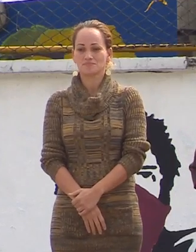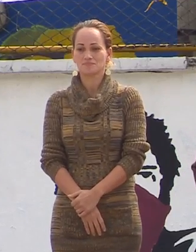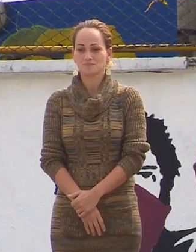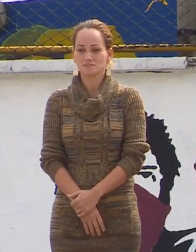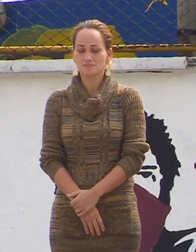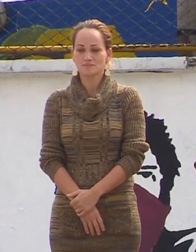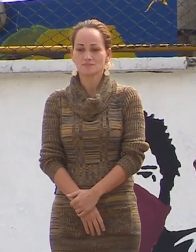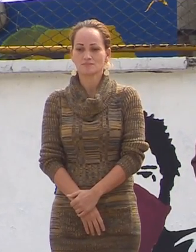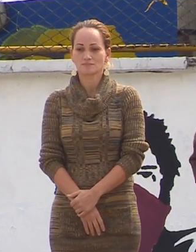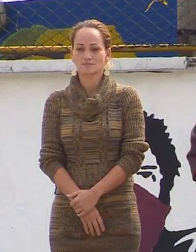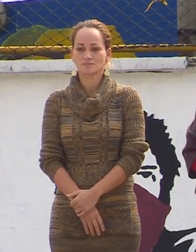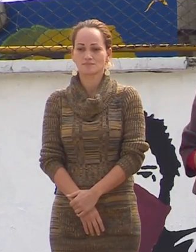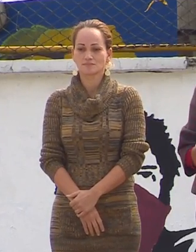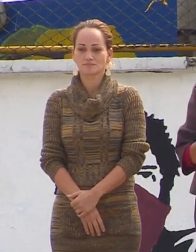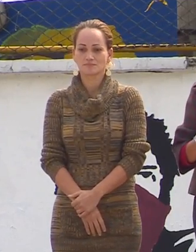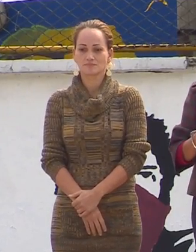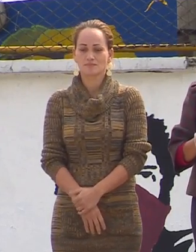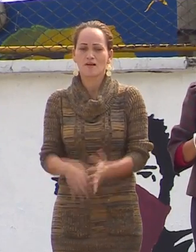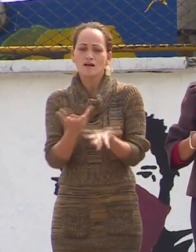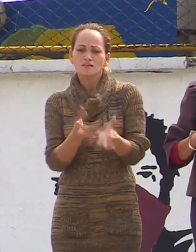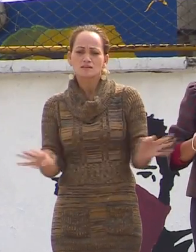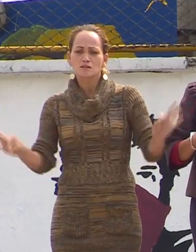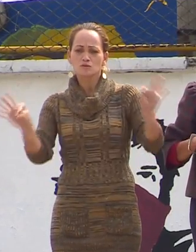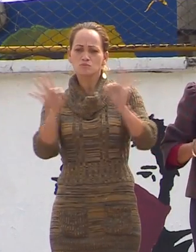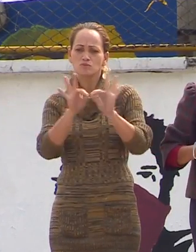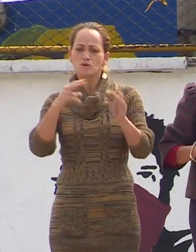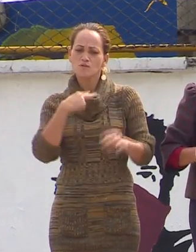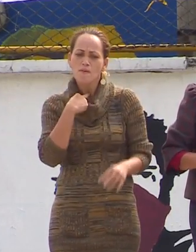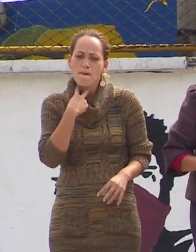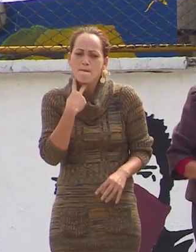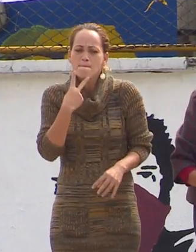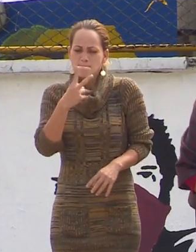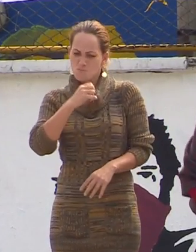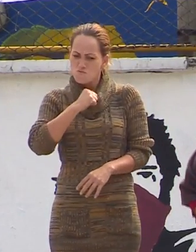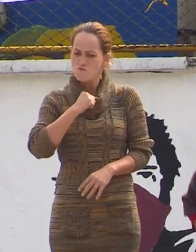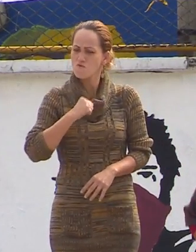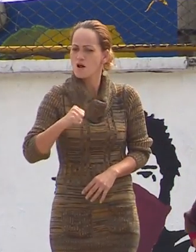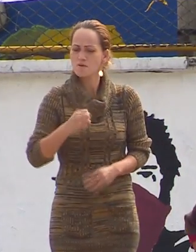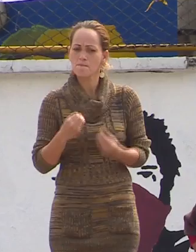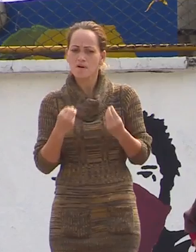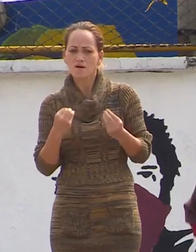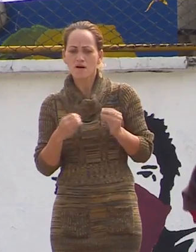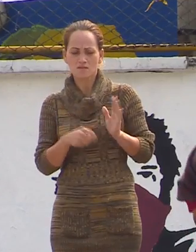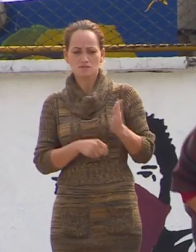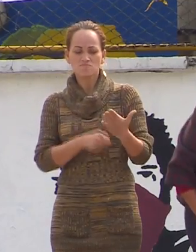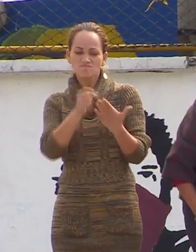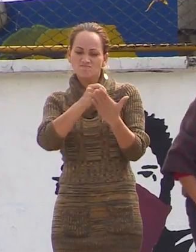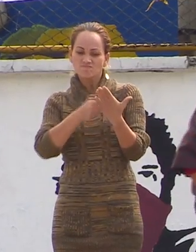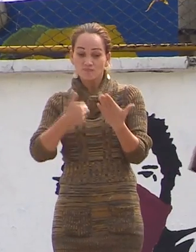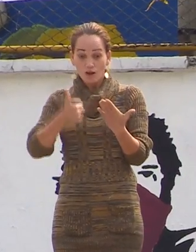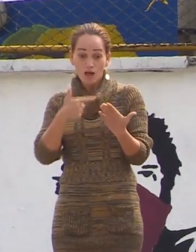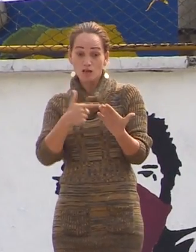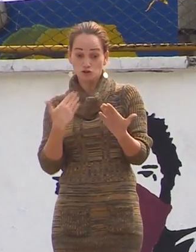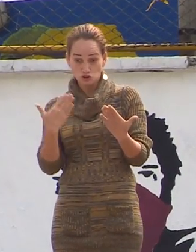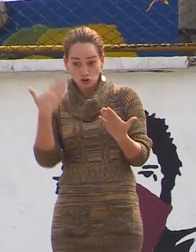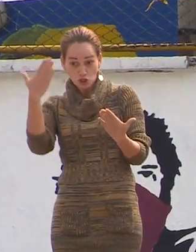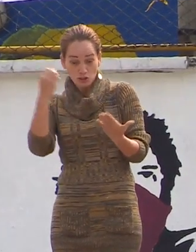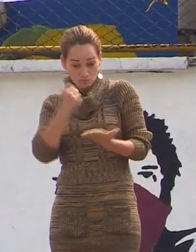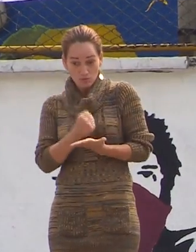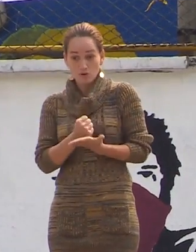Es preciso levantar la voz y la acreditación nos ayuda a